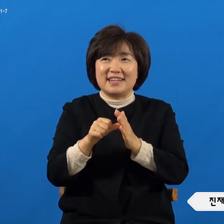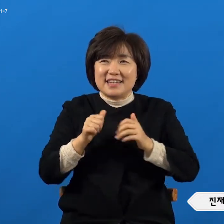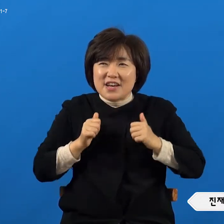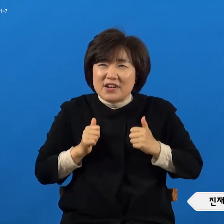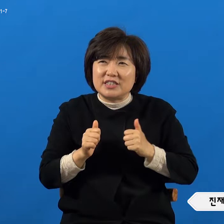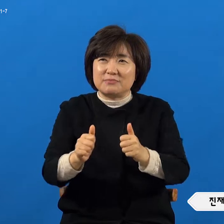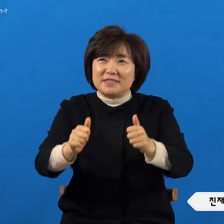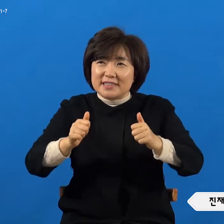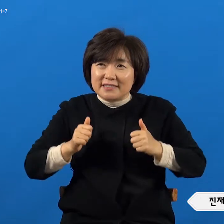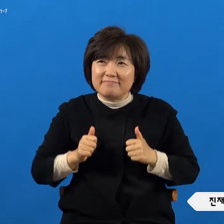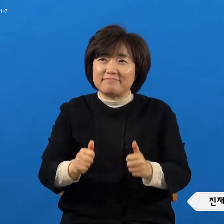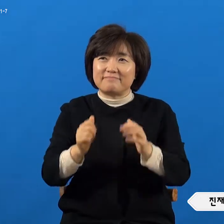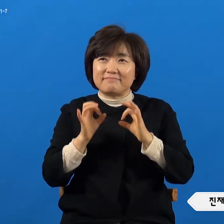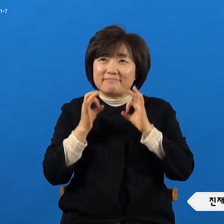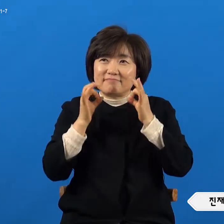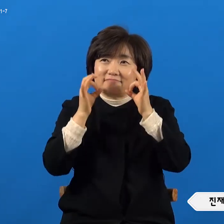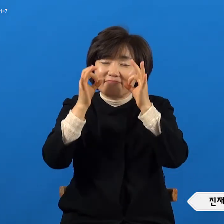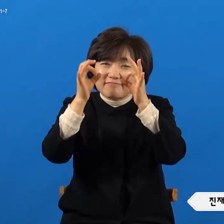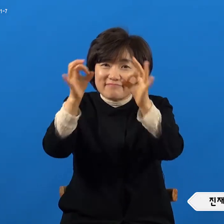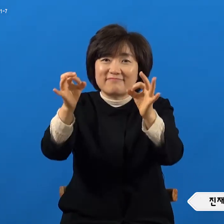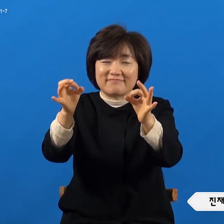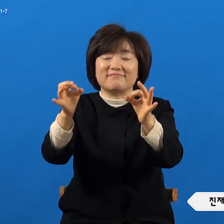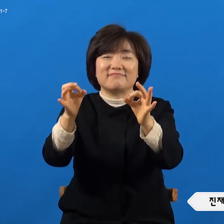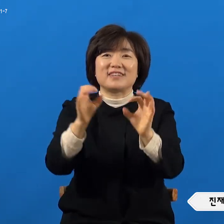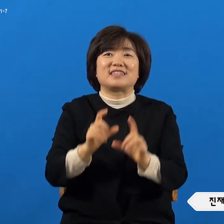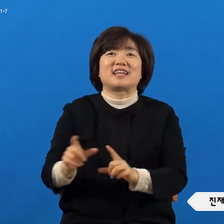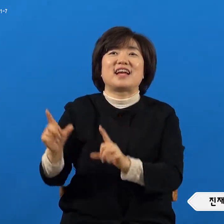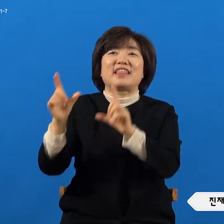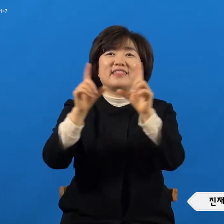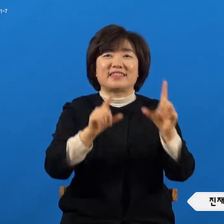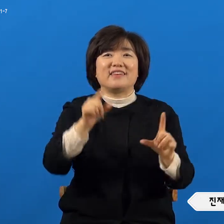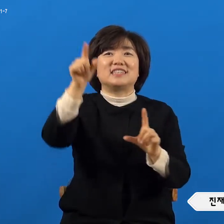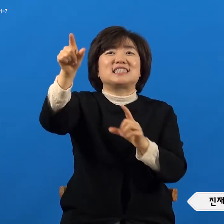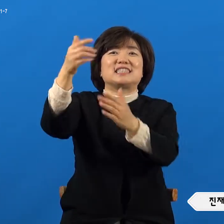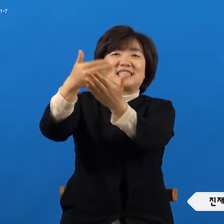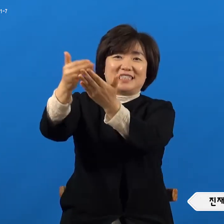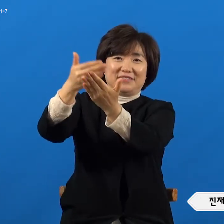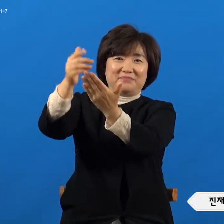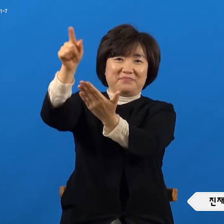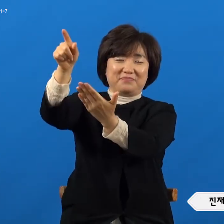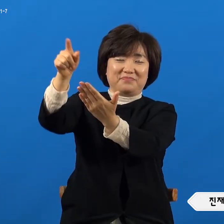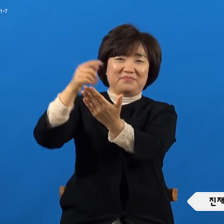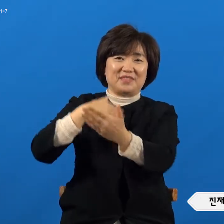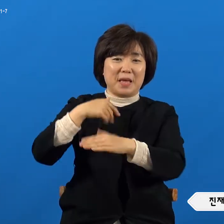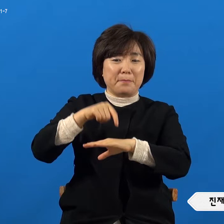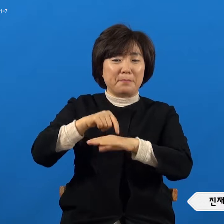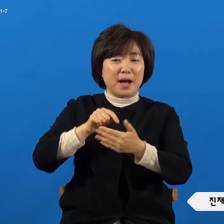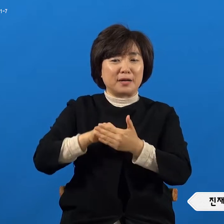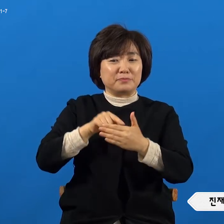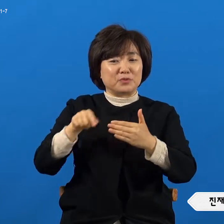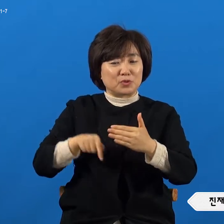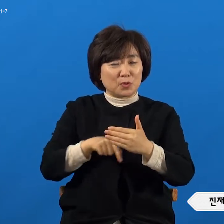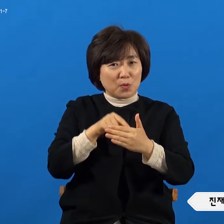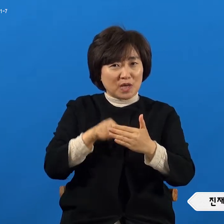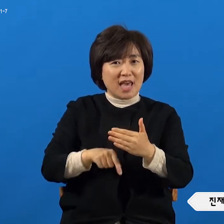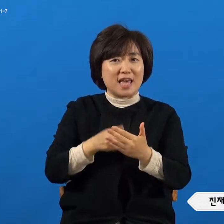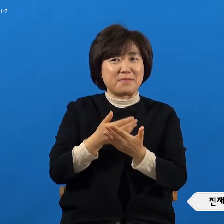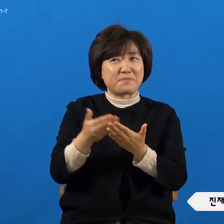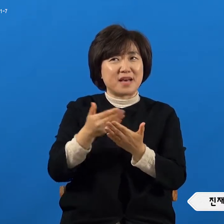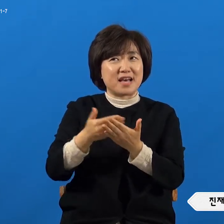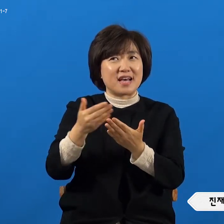최선을 다해 다가온 바로 그 그림, 바로 그 그림이 내 마음에 그려지는